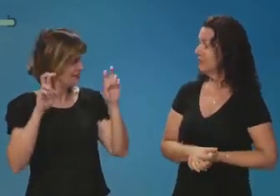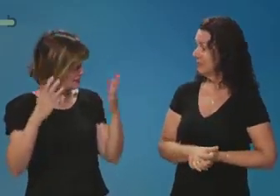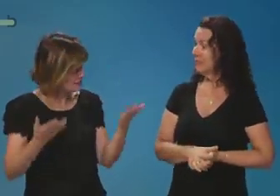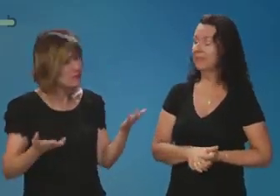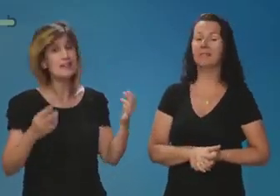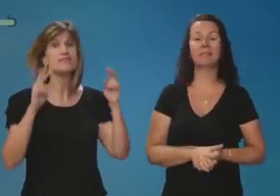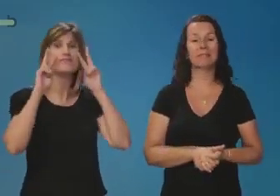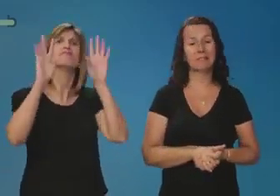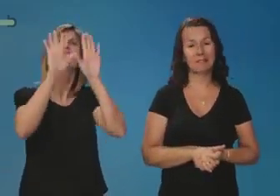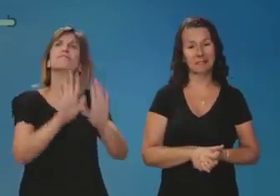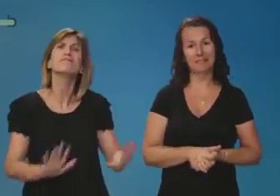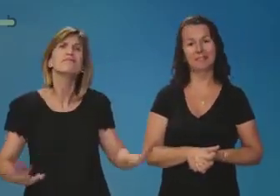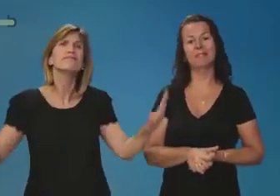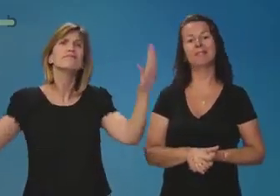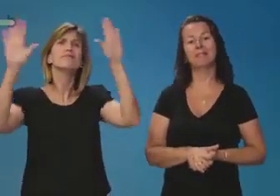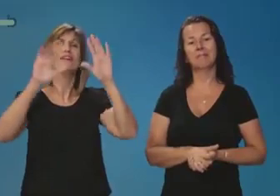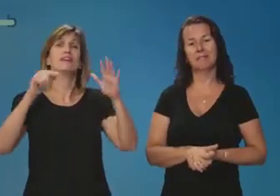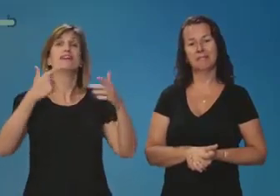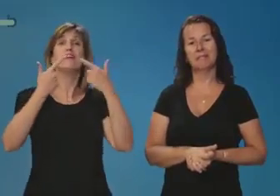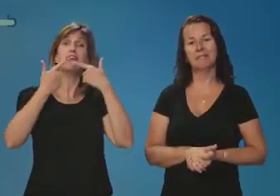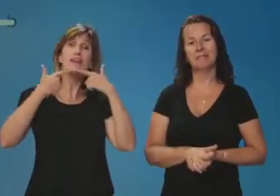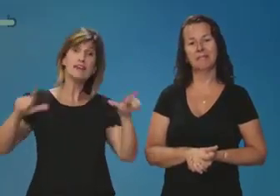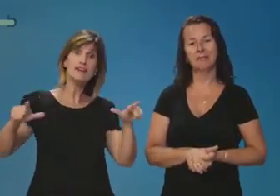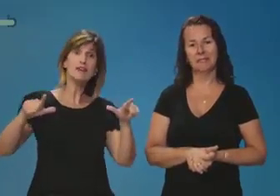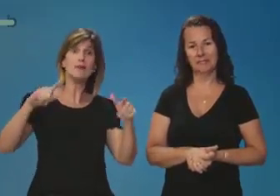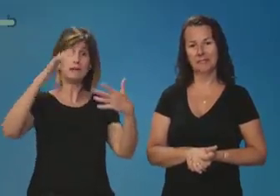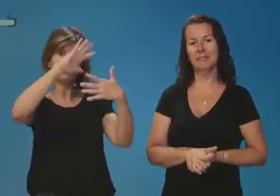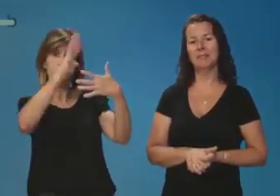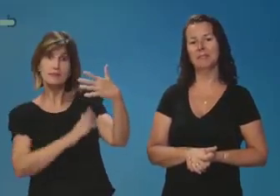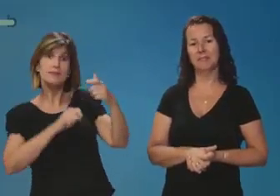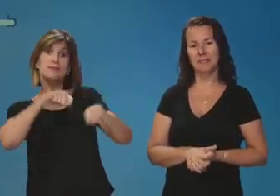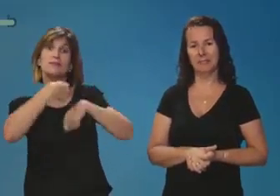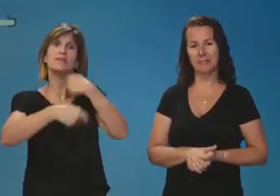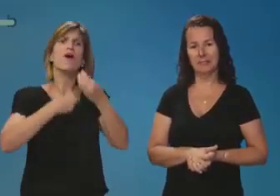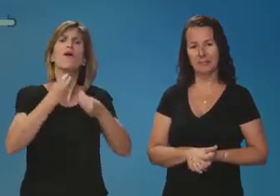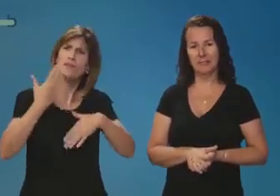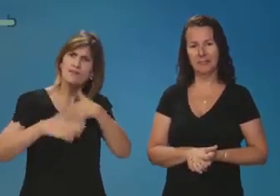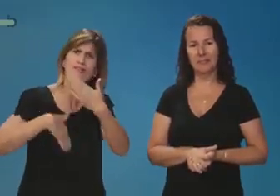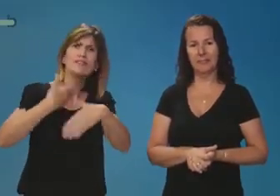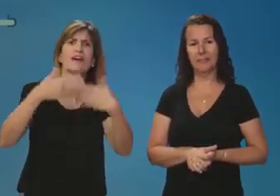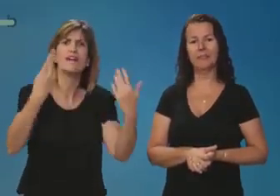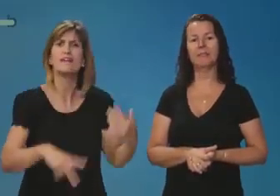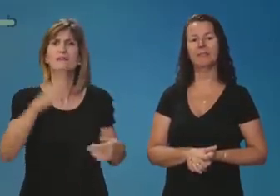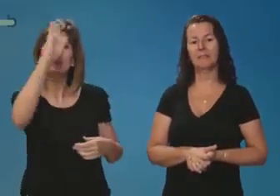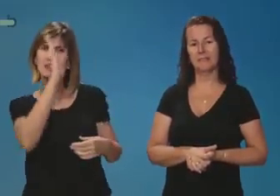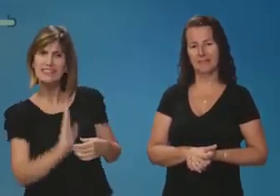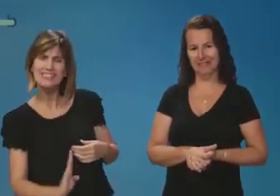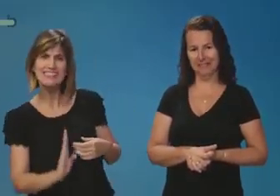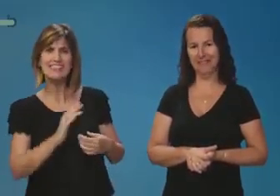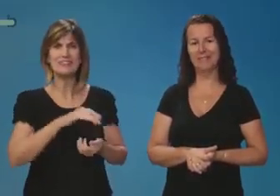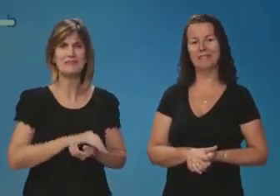artigo traz uma visão geral sobre o tema, também como a língua brasileira de sinais vem se desenvolvendo em território